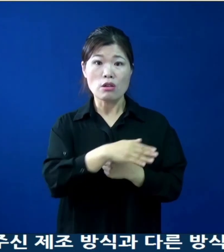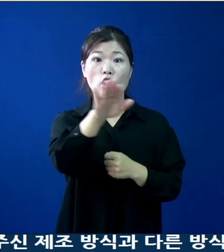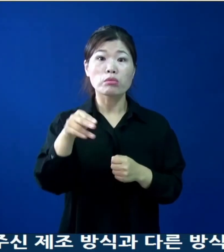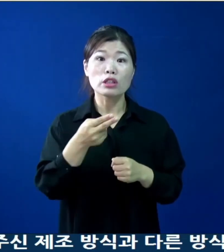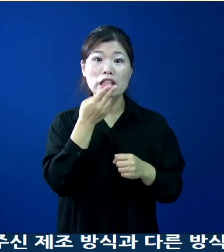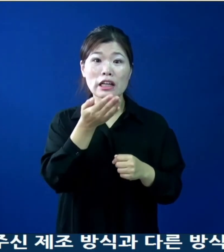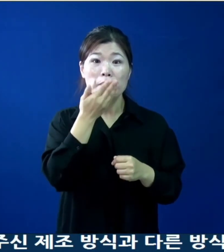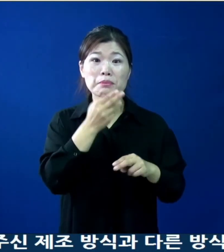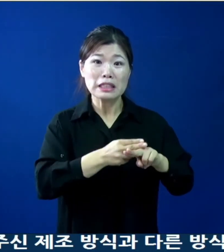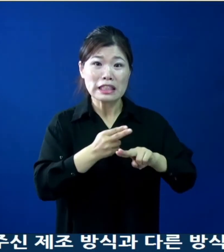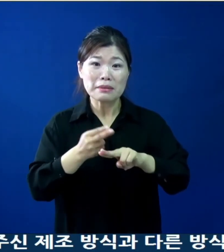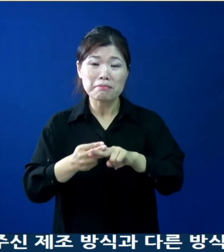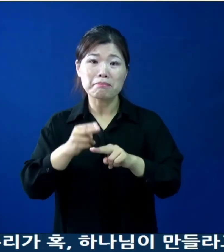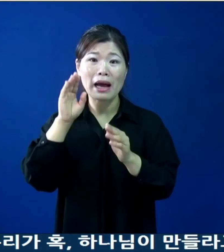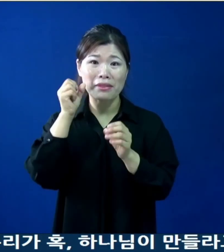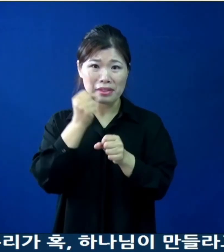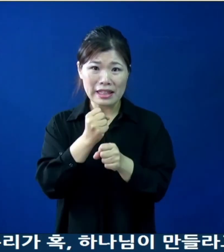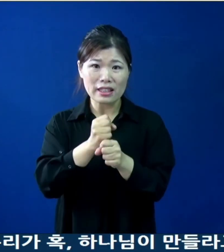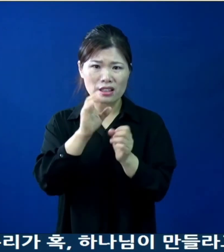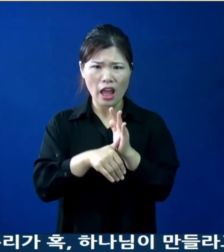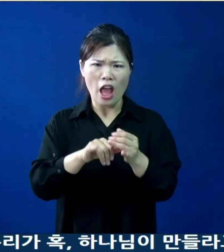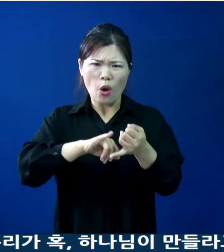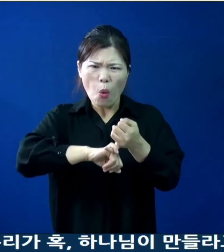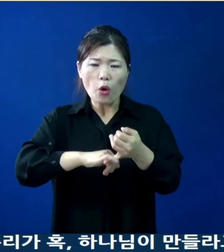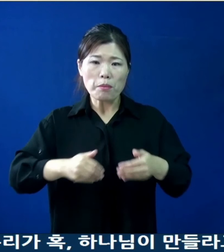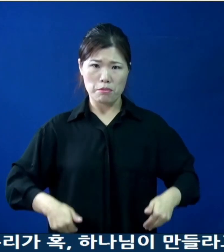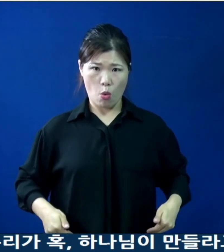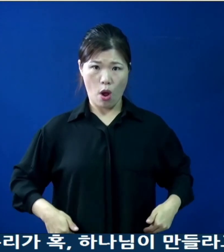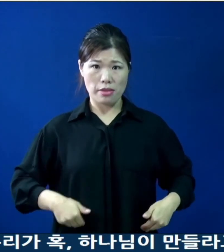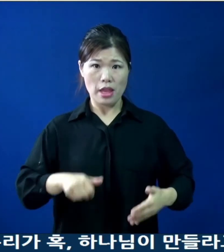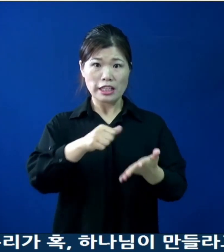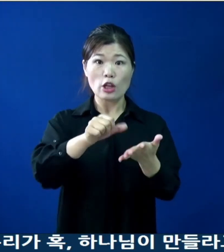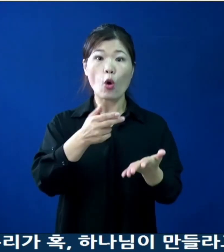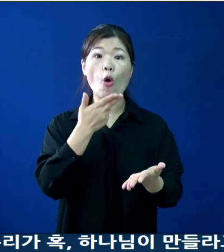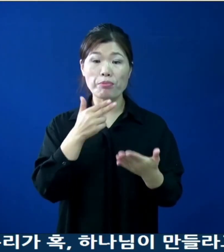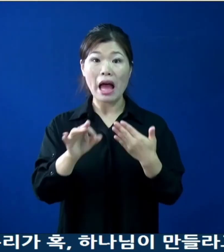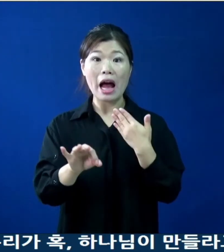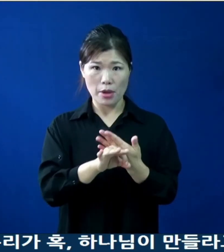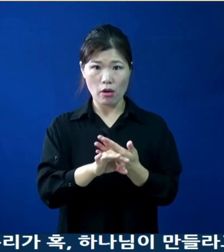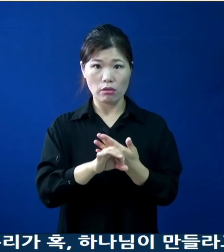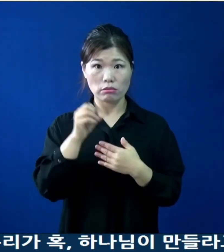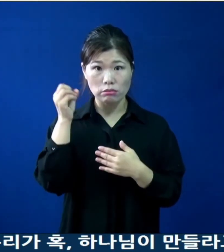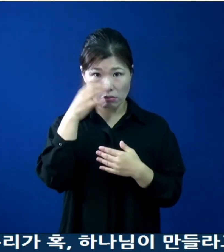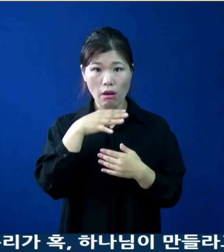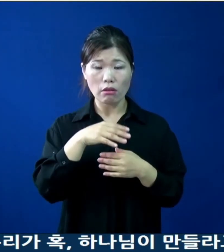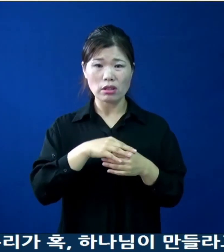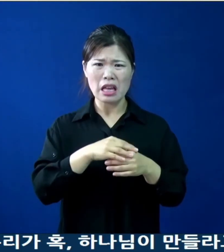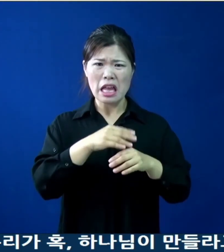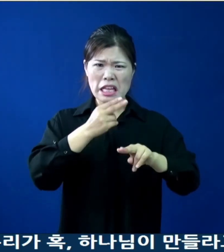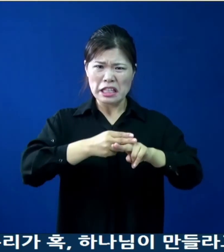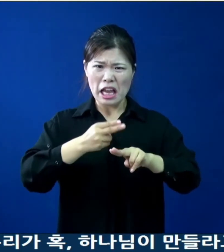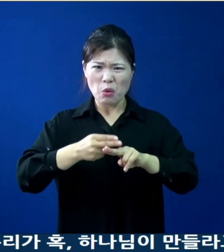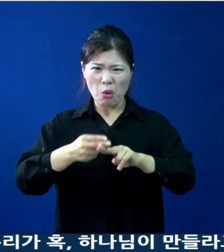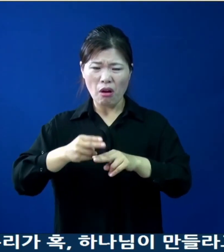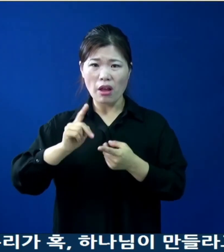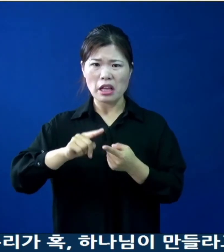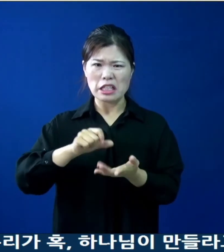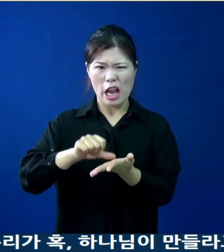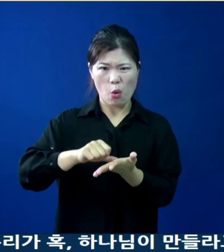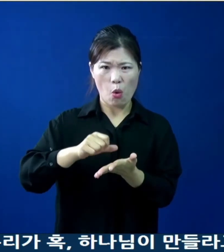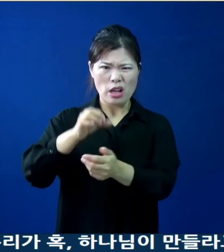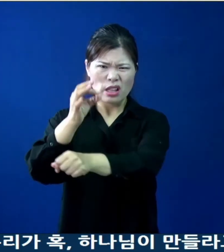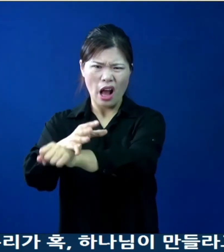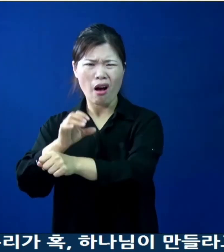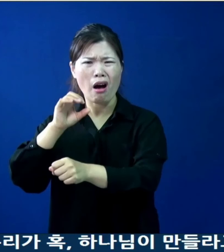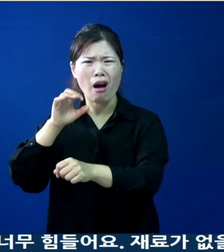되는데 음식을 만들 때 꼭 필요한 재료가 없어요. 그 재료가 없다 보면 그 재료를 사러 가는 것이 수고롭습니다.